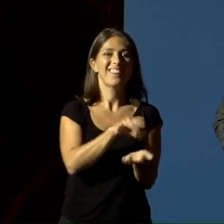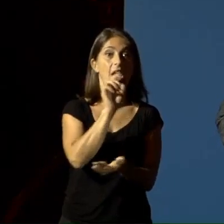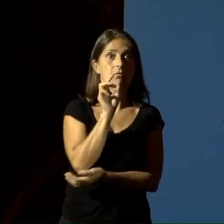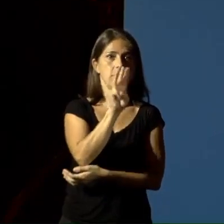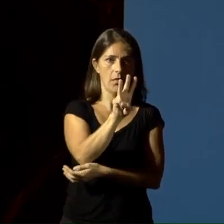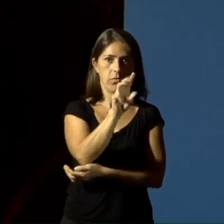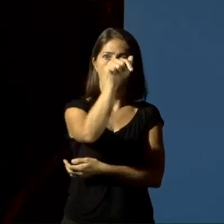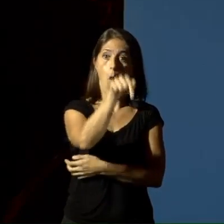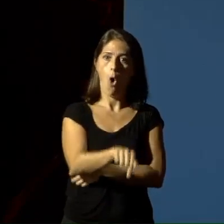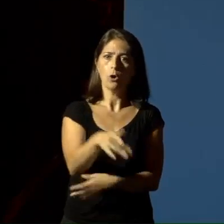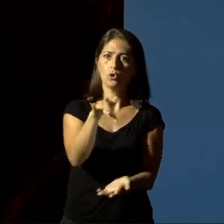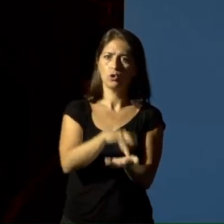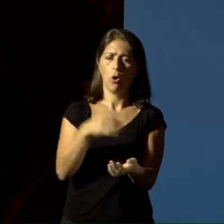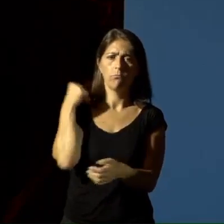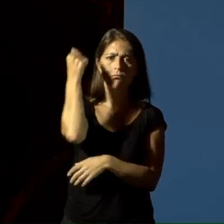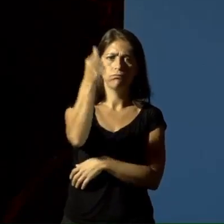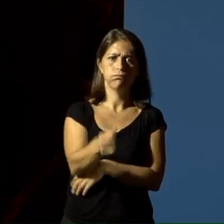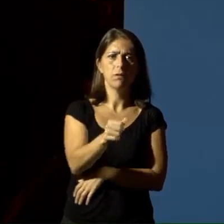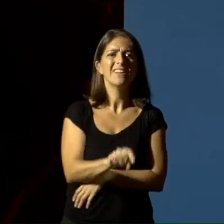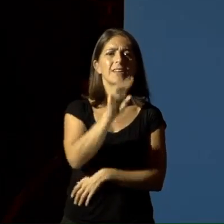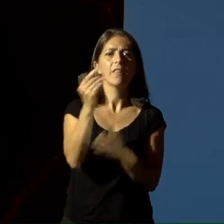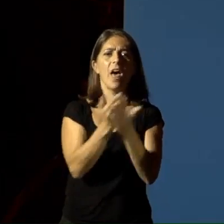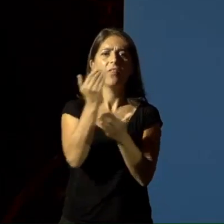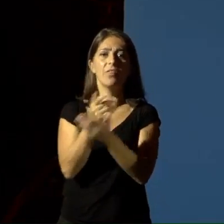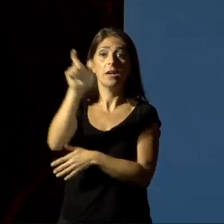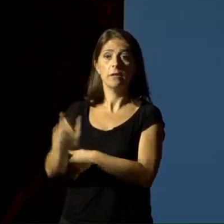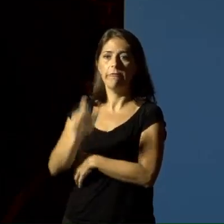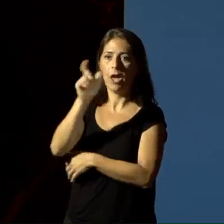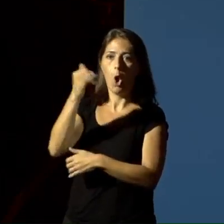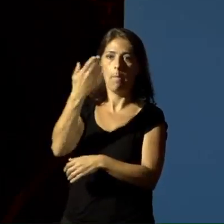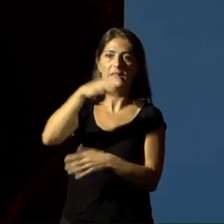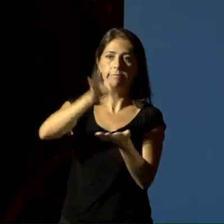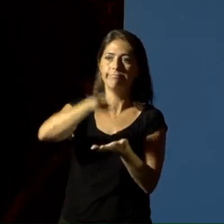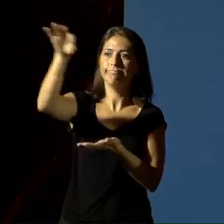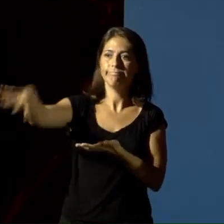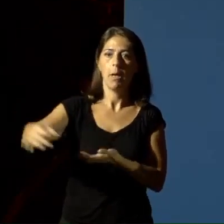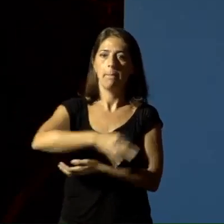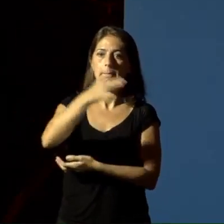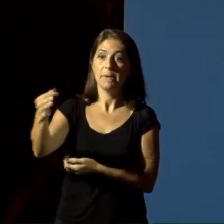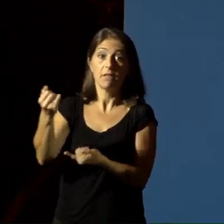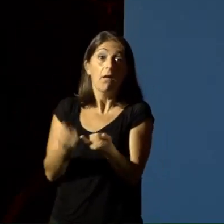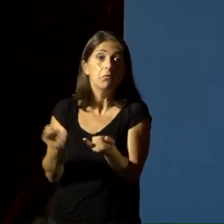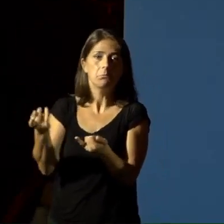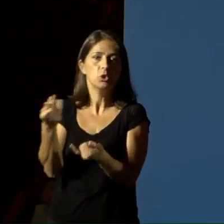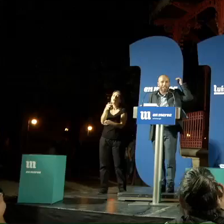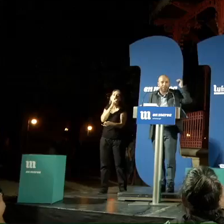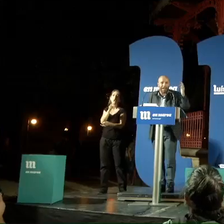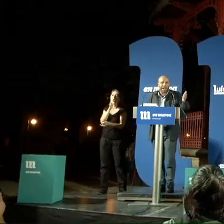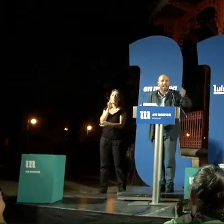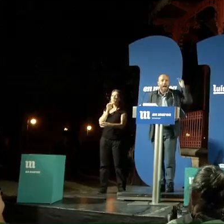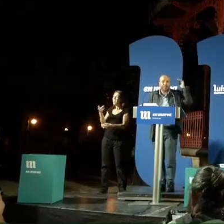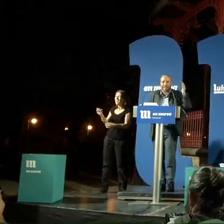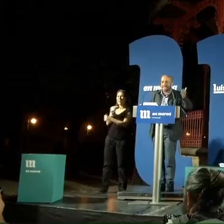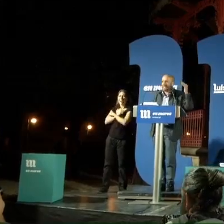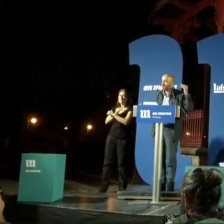días, hoxe tamén toca. Levamos 13 días de campaña e Feijóo aínda non cesou a Baltar dos cargos como membro do Partido Popular. A que